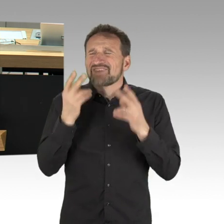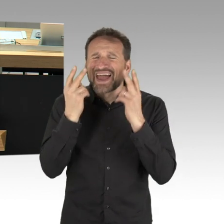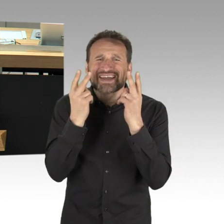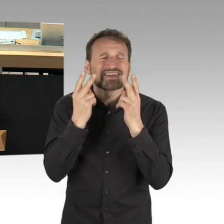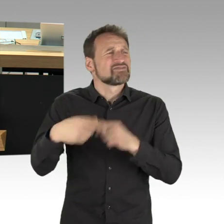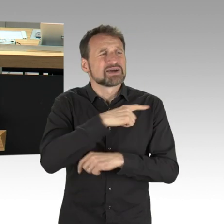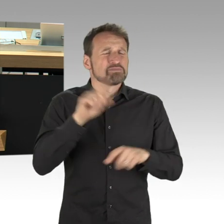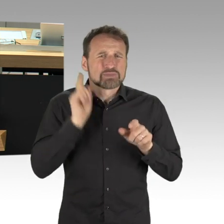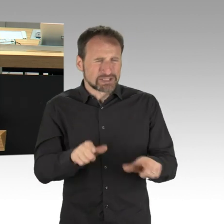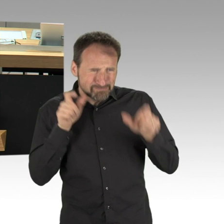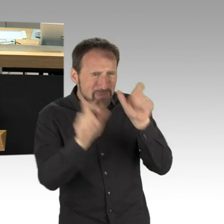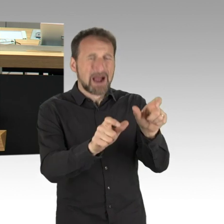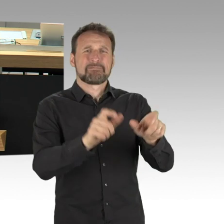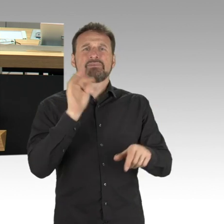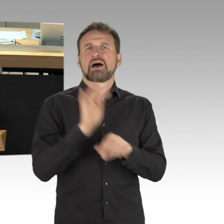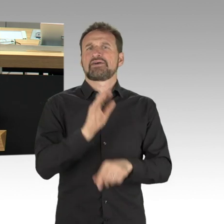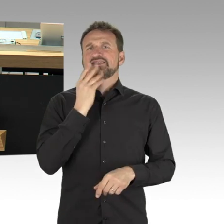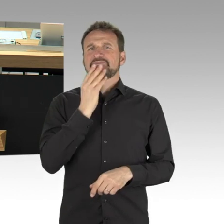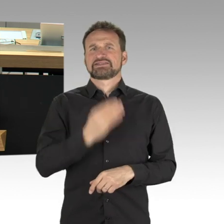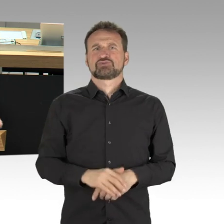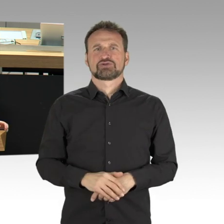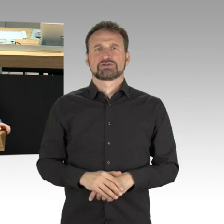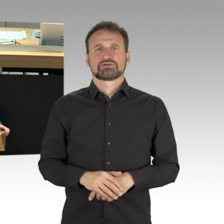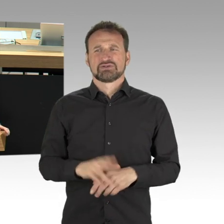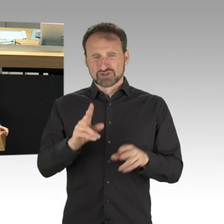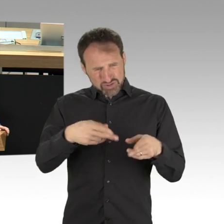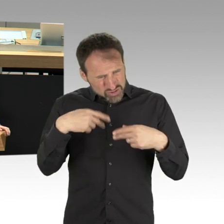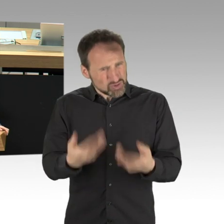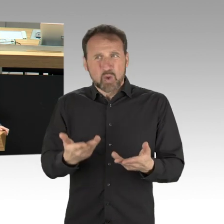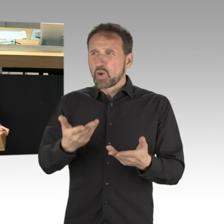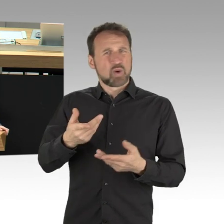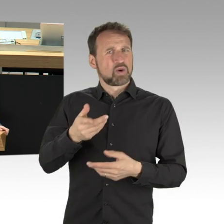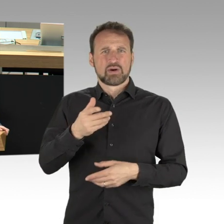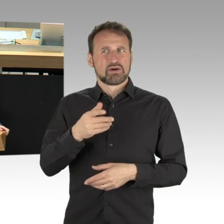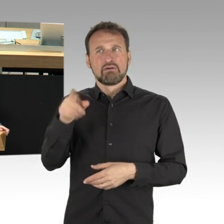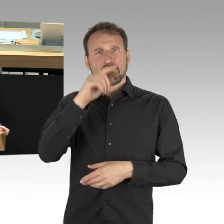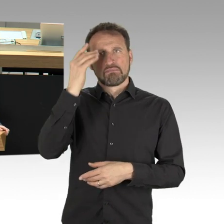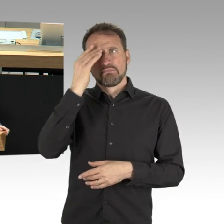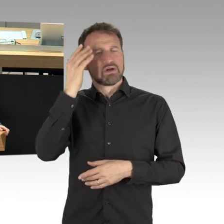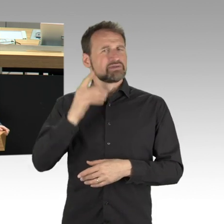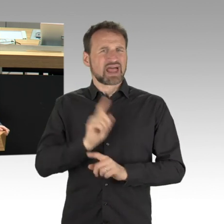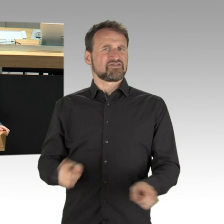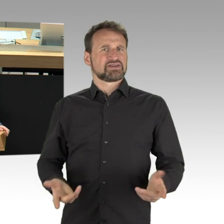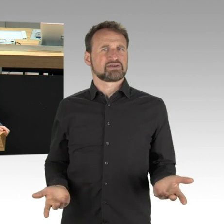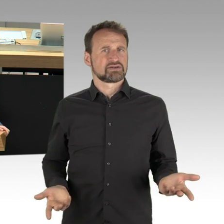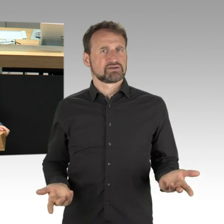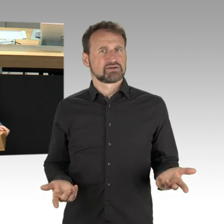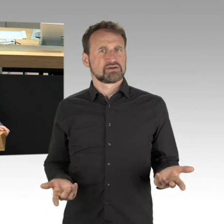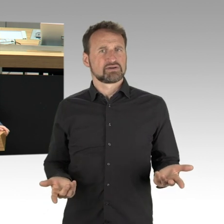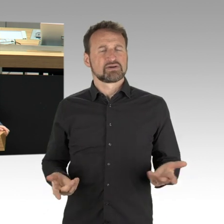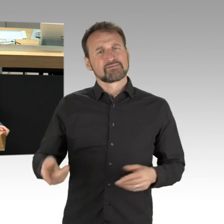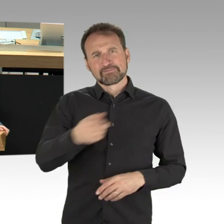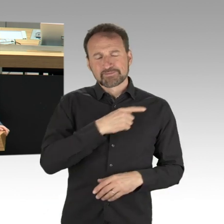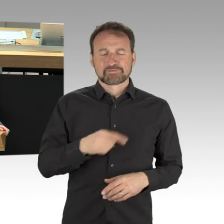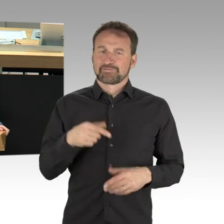Mit der Vorlage des Berliner Landeskonzepts geht es ja um eine Weiterentwicklung letztendlich der vorhandenen Angebote,